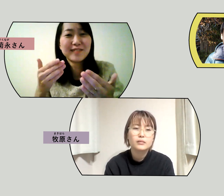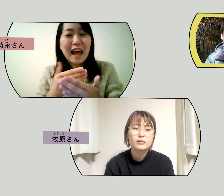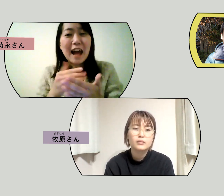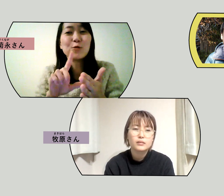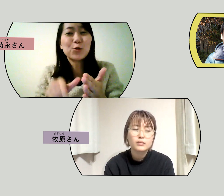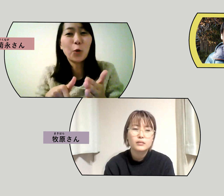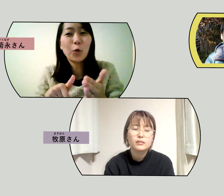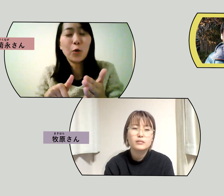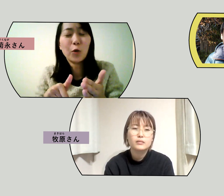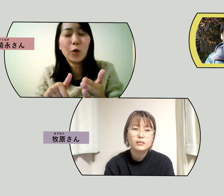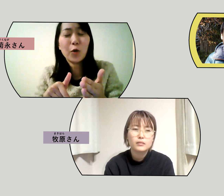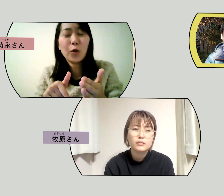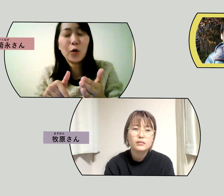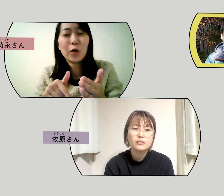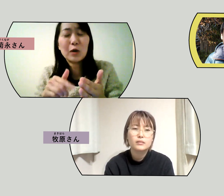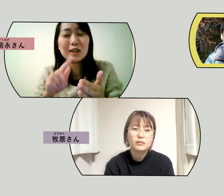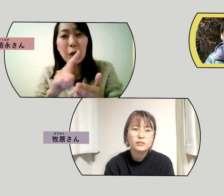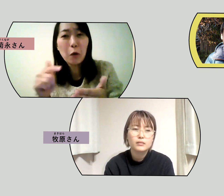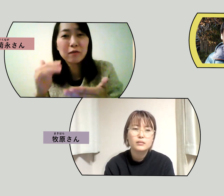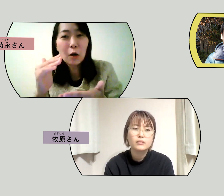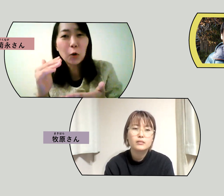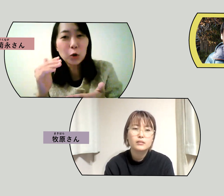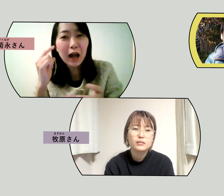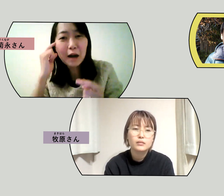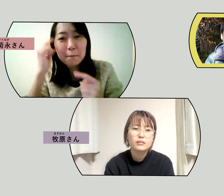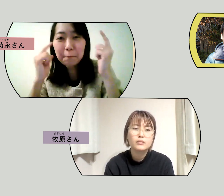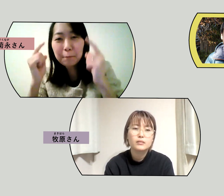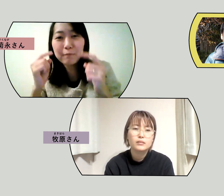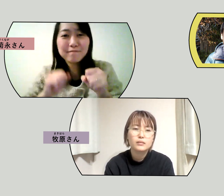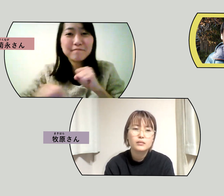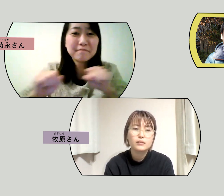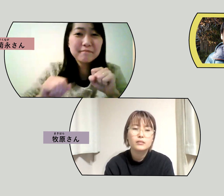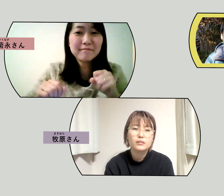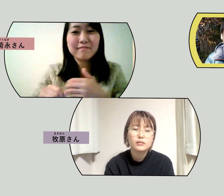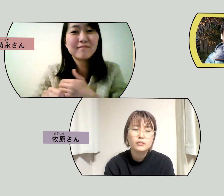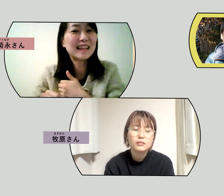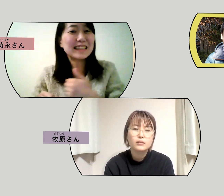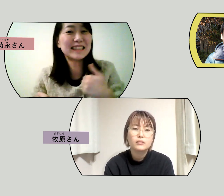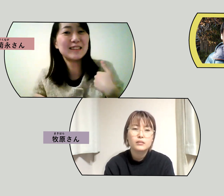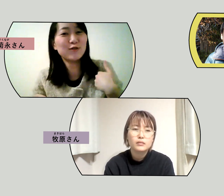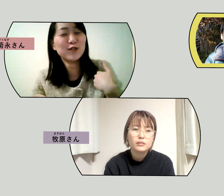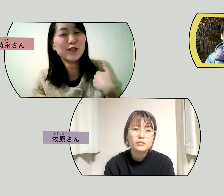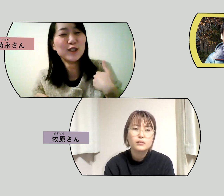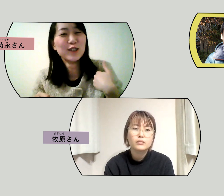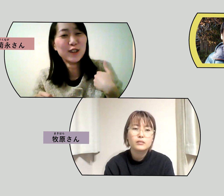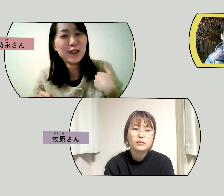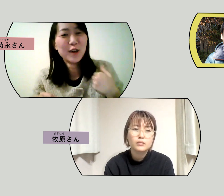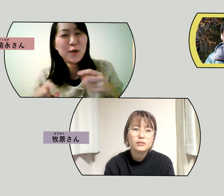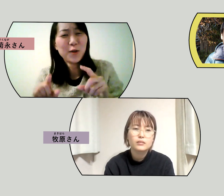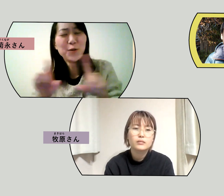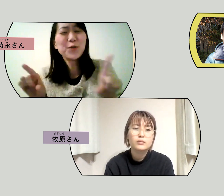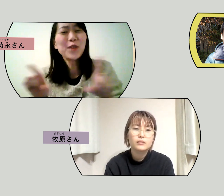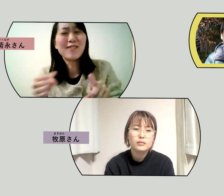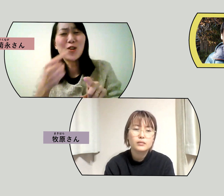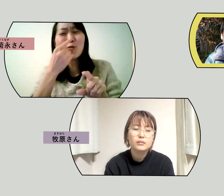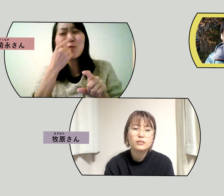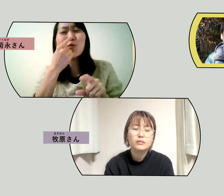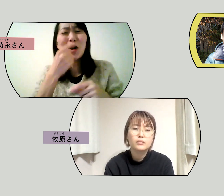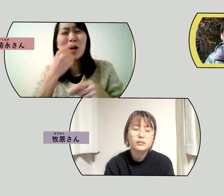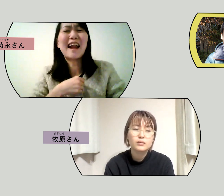ゾンに入ることができるといろんなことが発見できたり見つけ